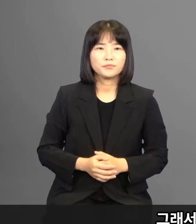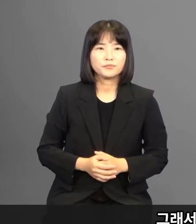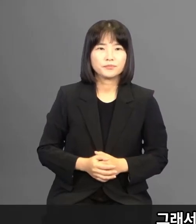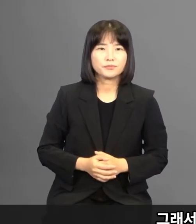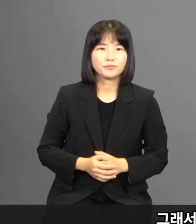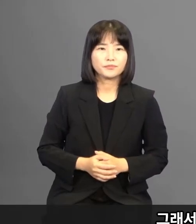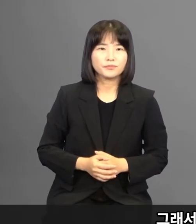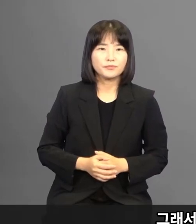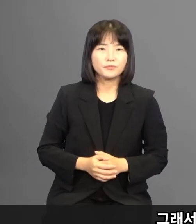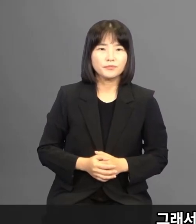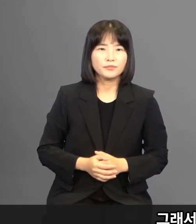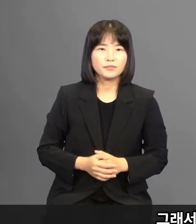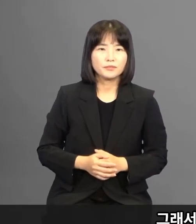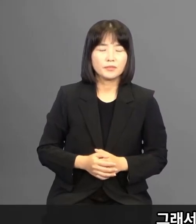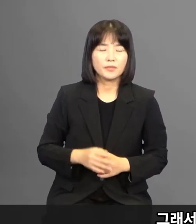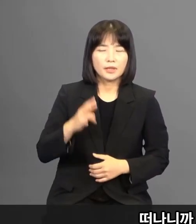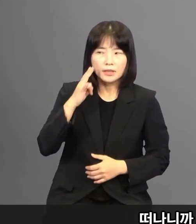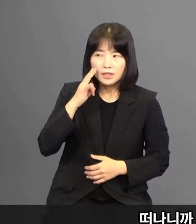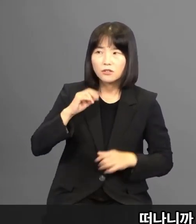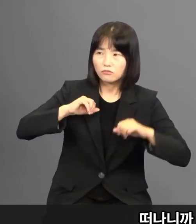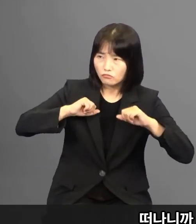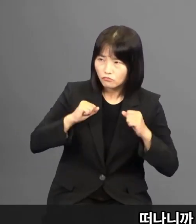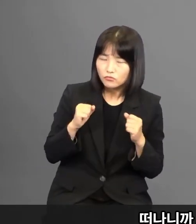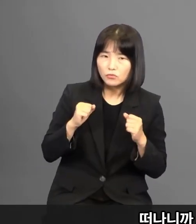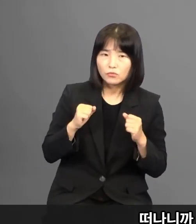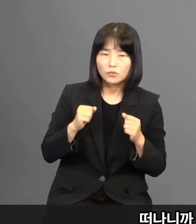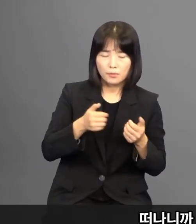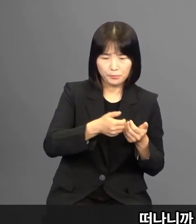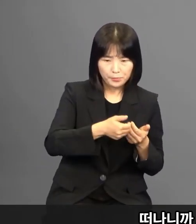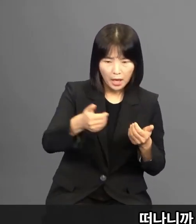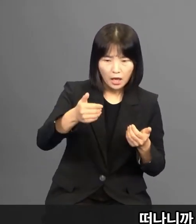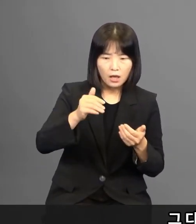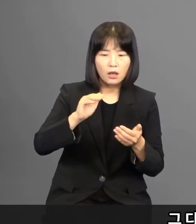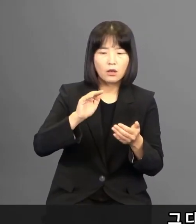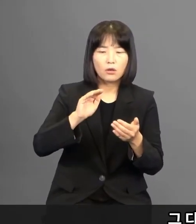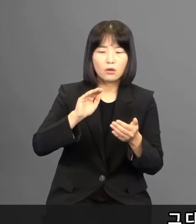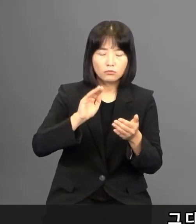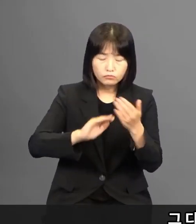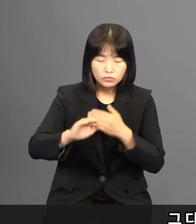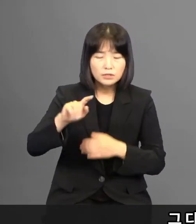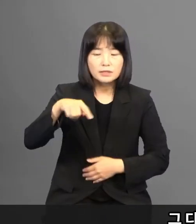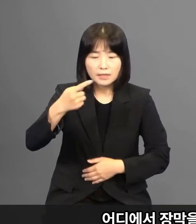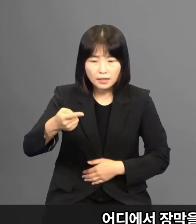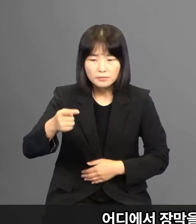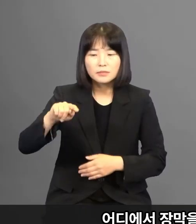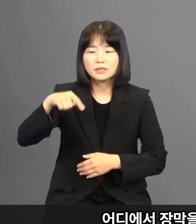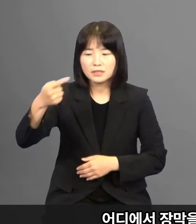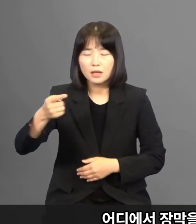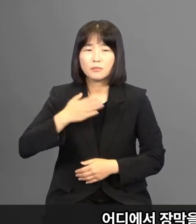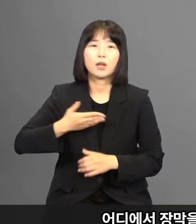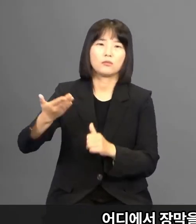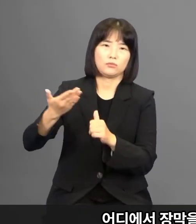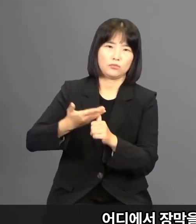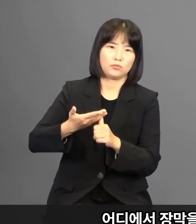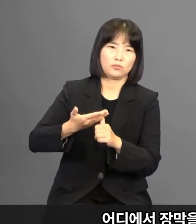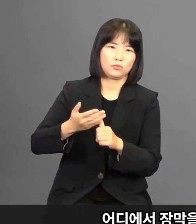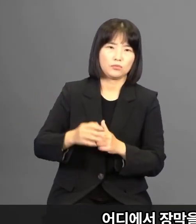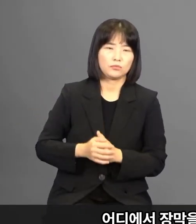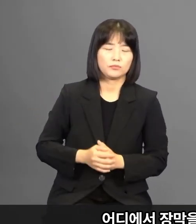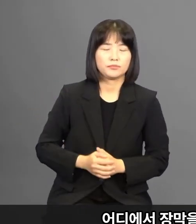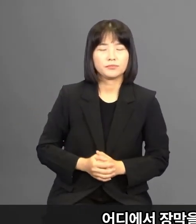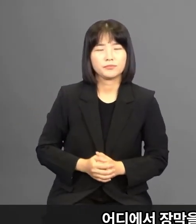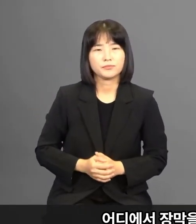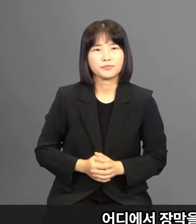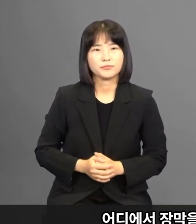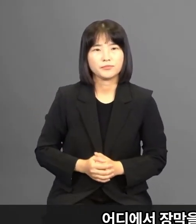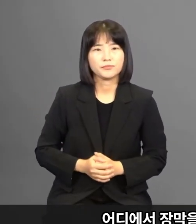그래서 네, 순종하겠습니다. 떠나니까 그 다음 길을 알려주고 그 다음 길을 알려주고 어디에서 장막을 쳐야 할지를